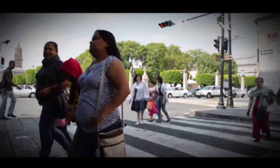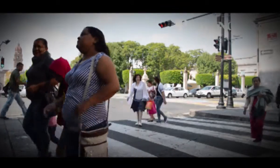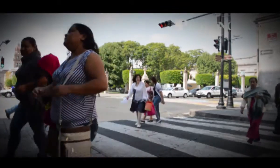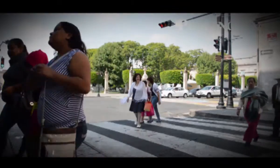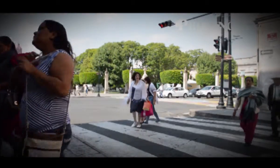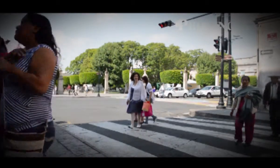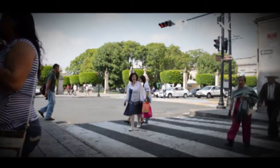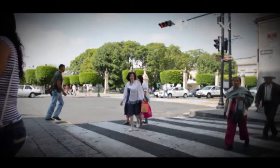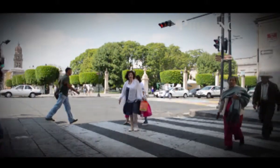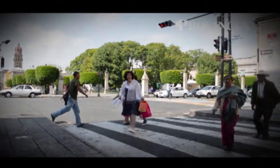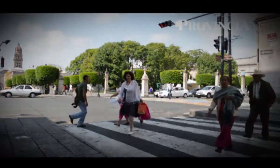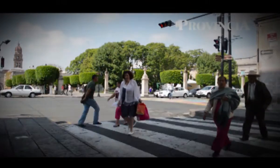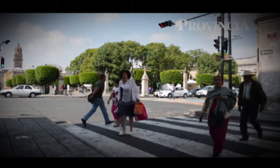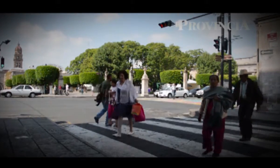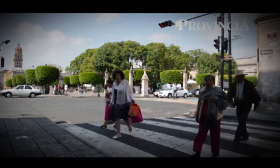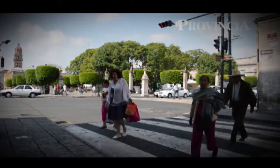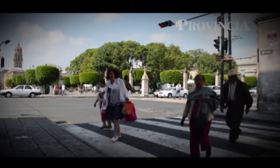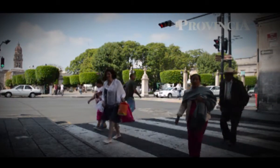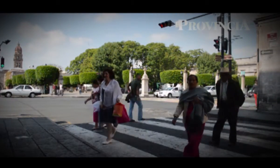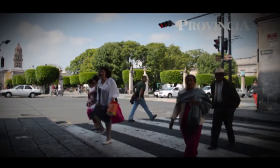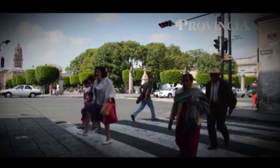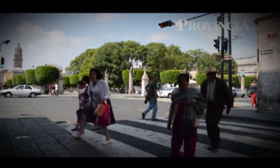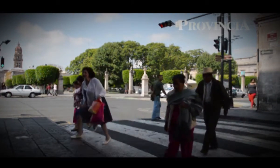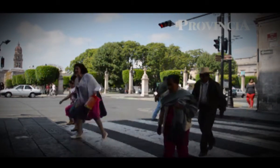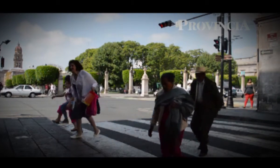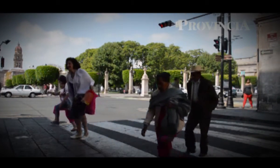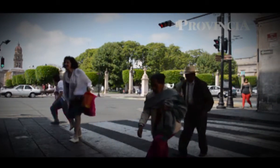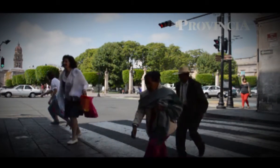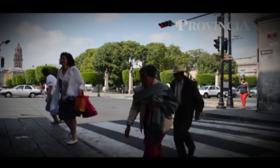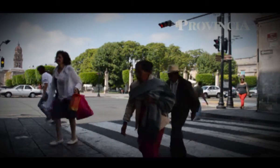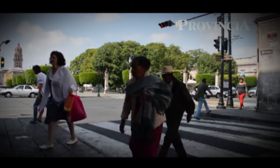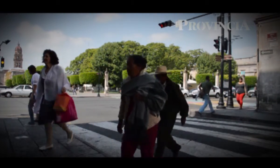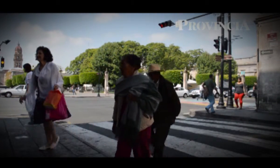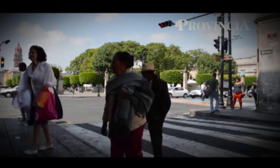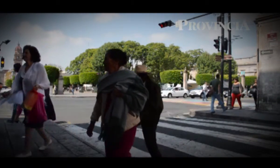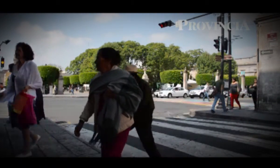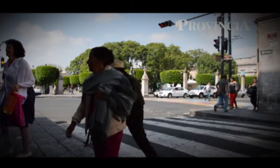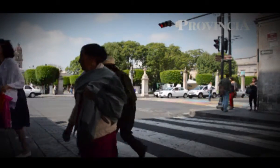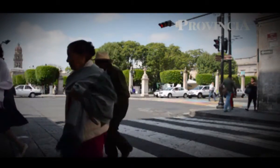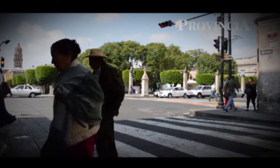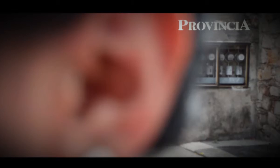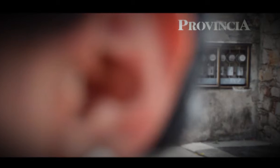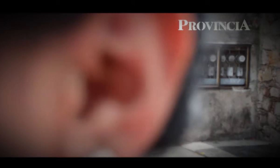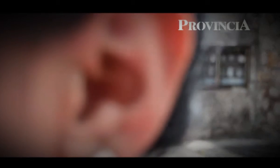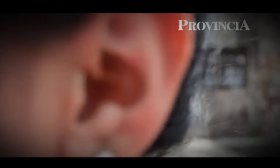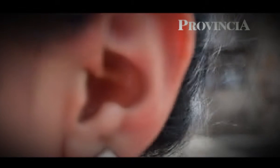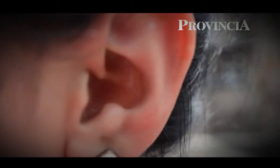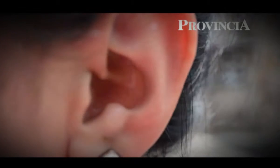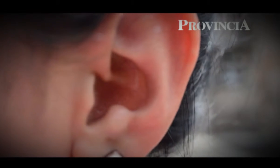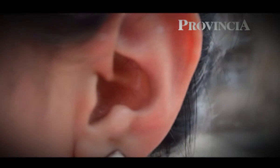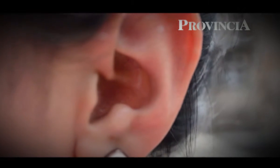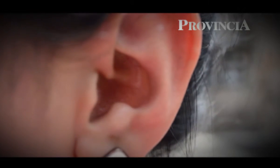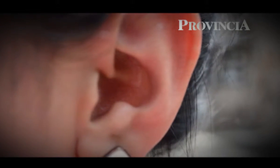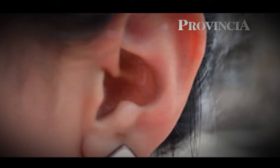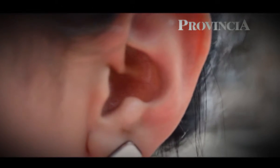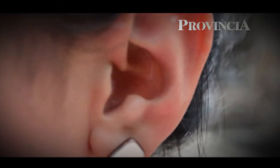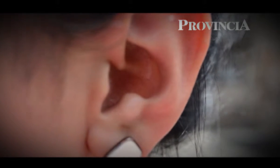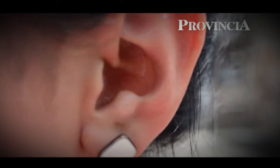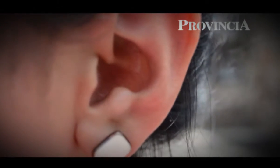próximas fechas una serie de videos donde funcionarios y personajes de la vida política mandarán con esta lengua un mensaje de felicitación a las personas con discapacidad